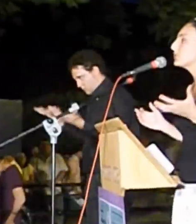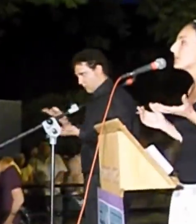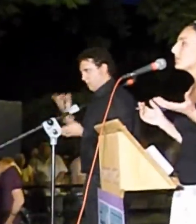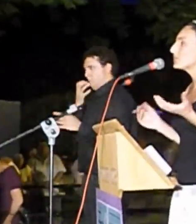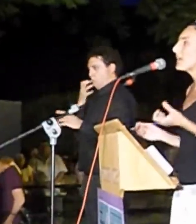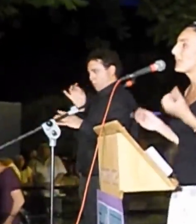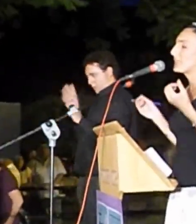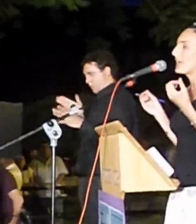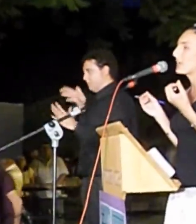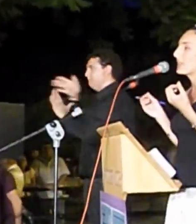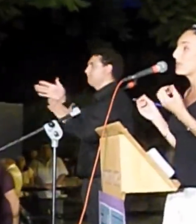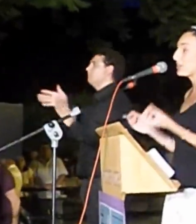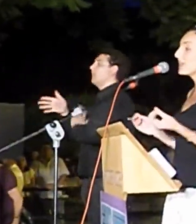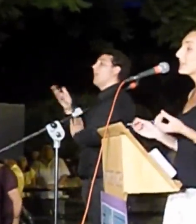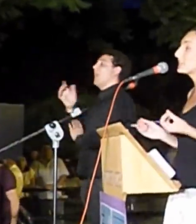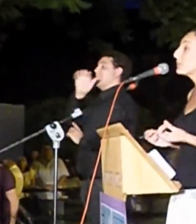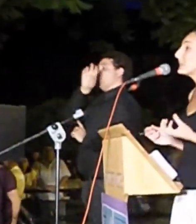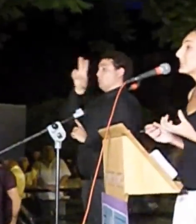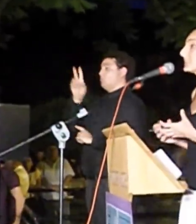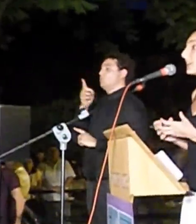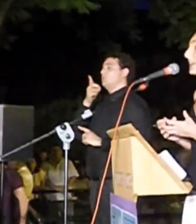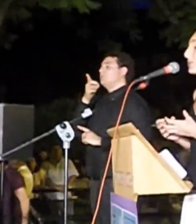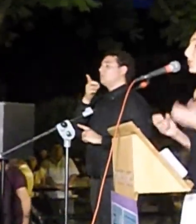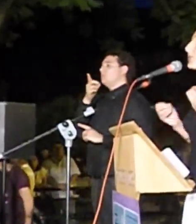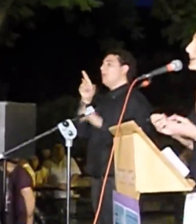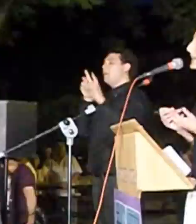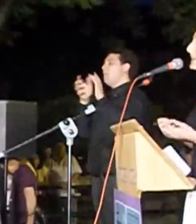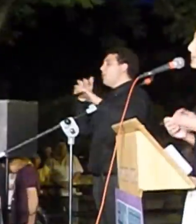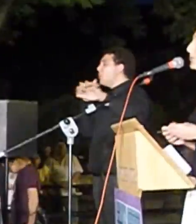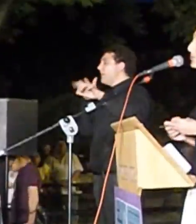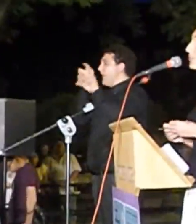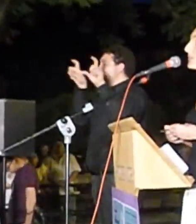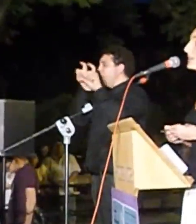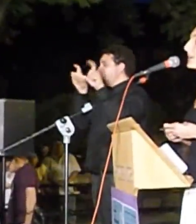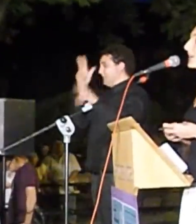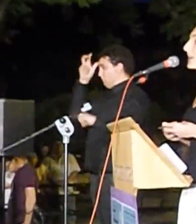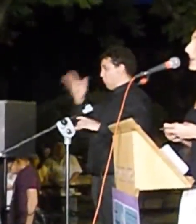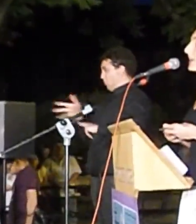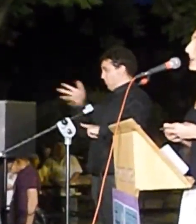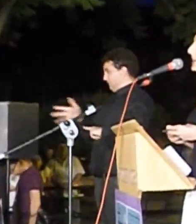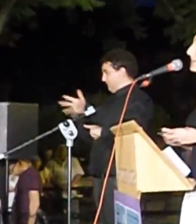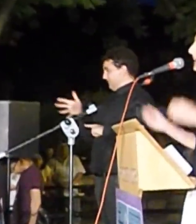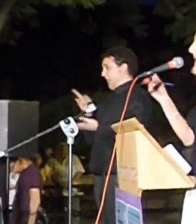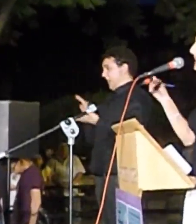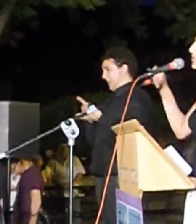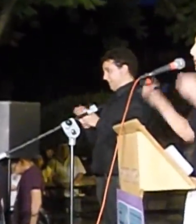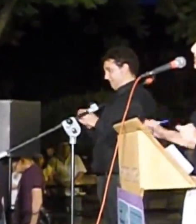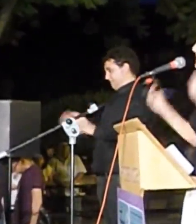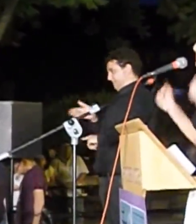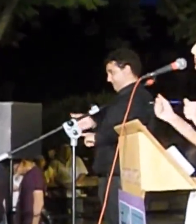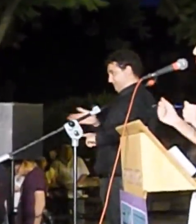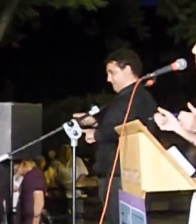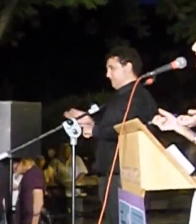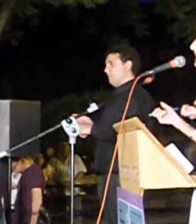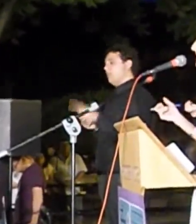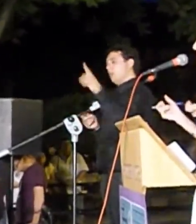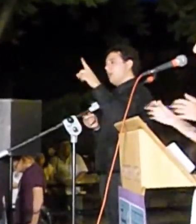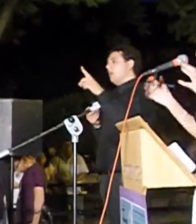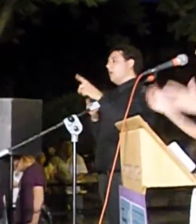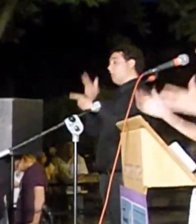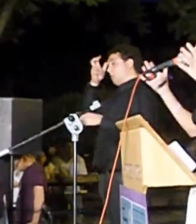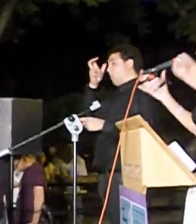en Estados Unidos hay la mayoría de las empresas que producen carne de pollo eh introducen el pollo